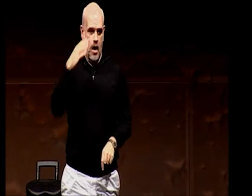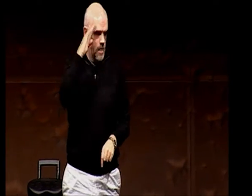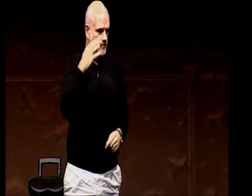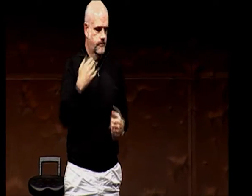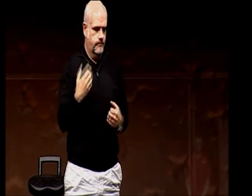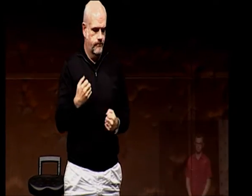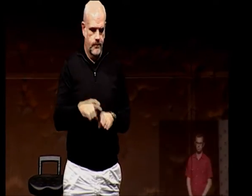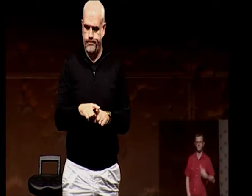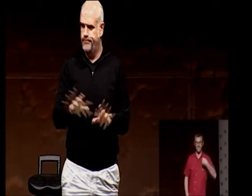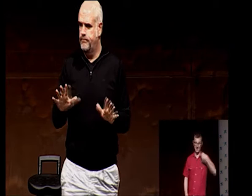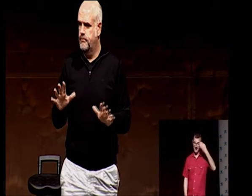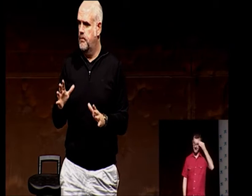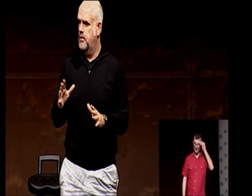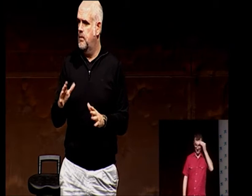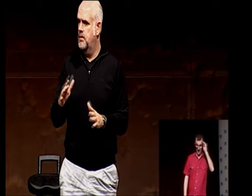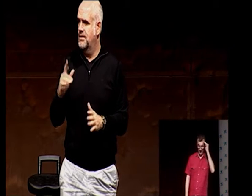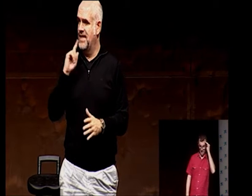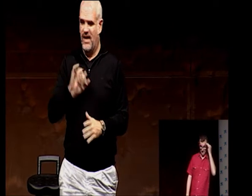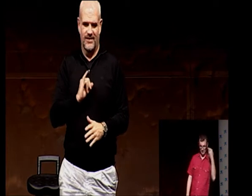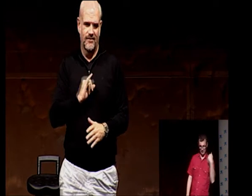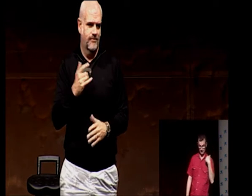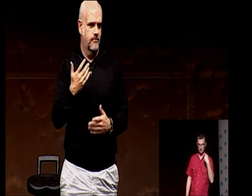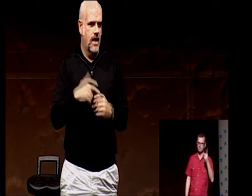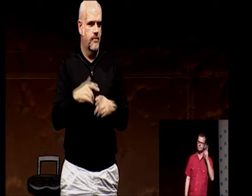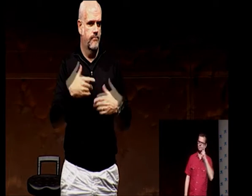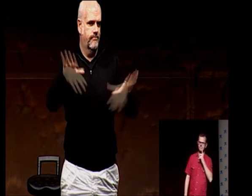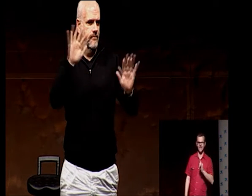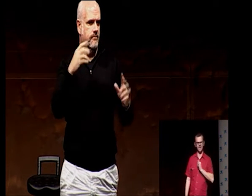sentido en Irlanda en